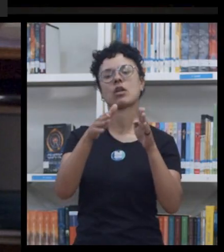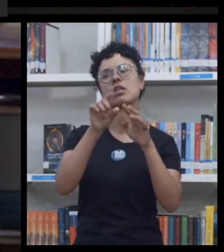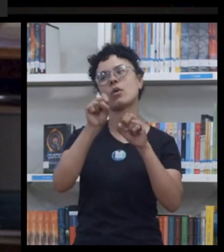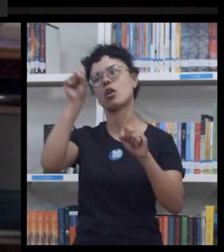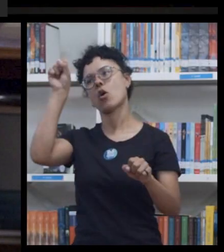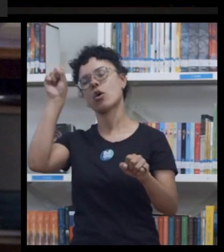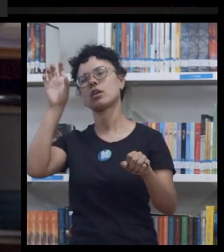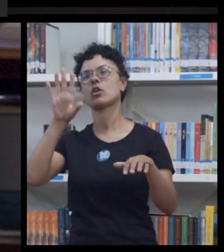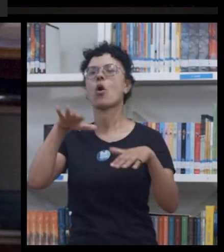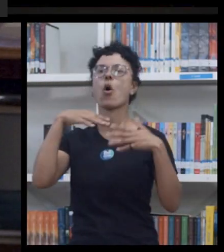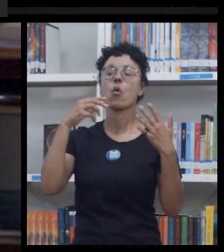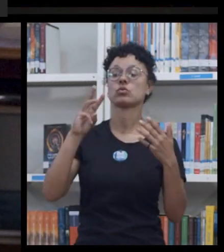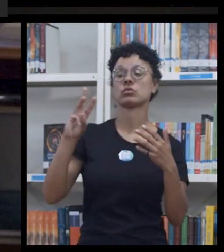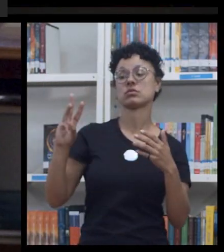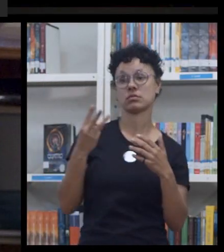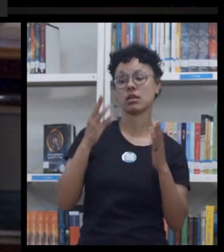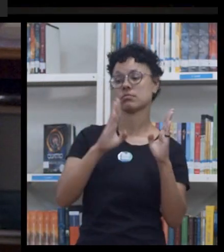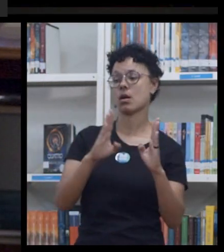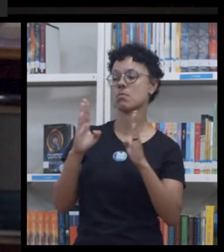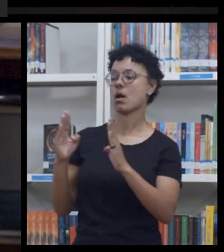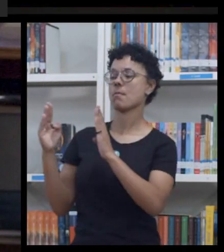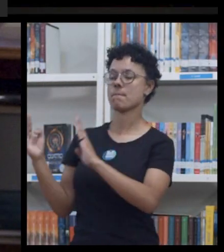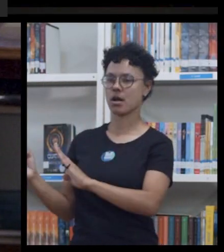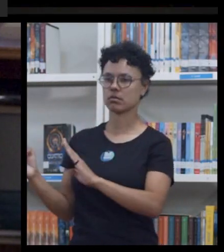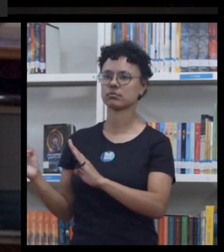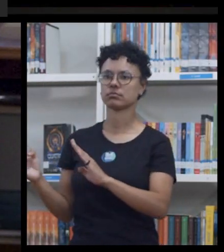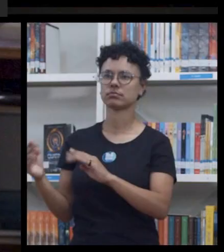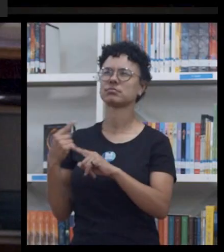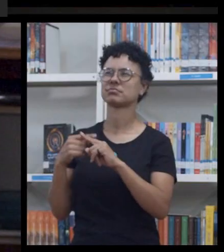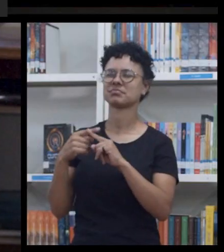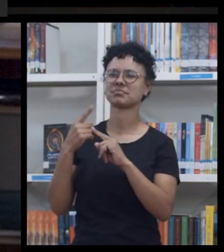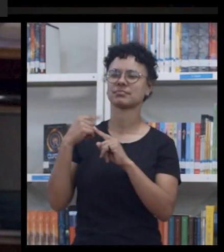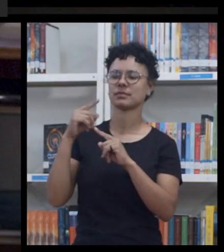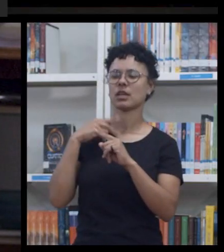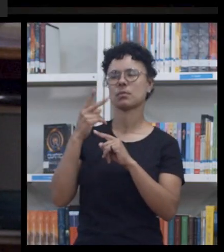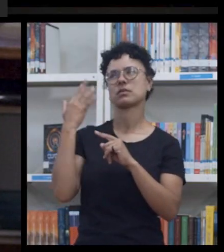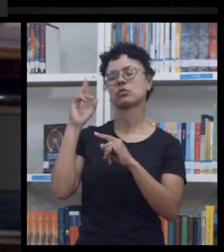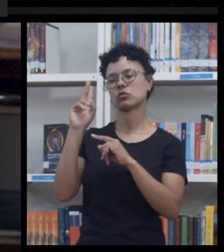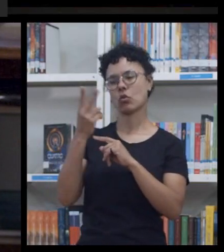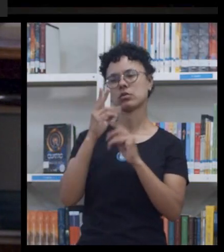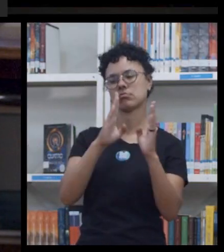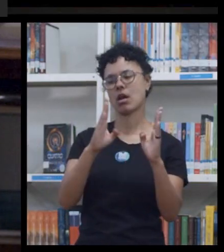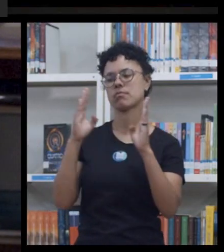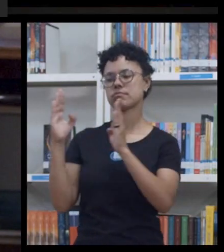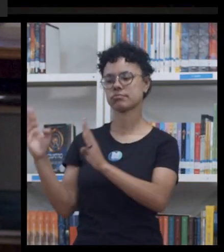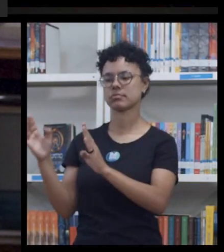ou dos 3 atos, que antigamente foi feito por Aristóteles os 2 atos, né,